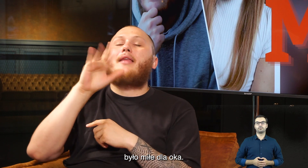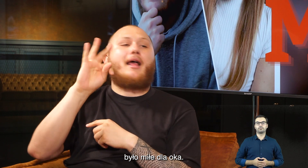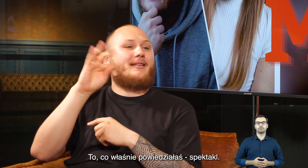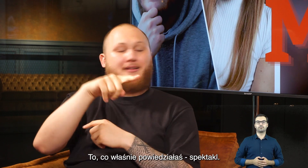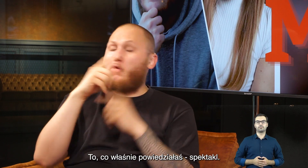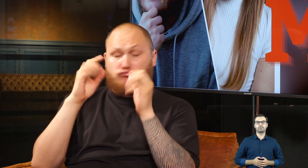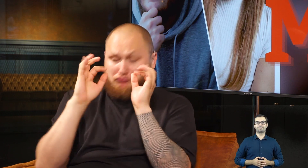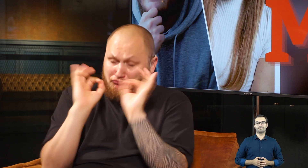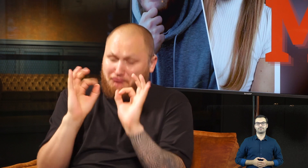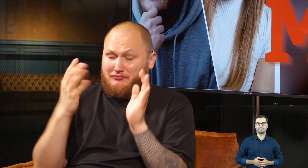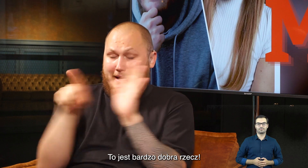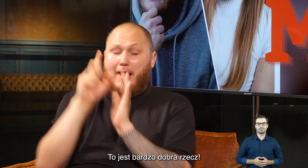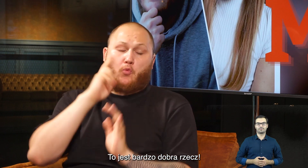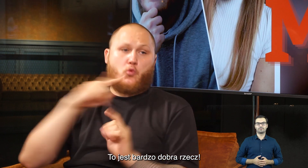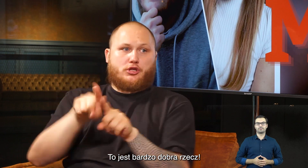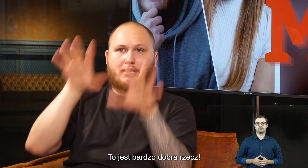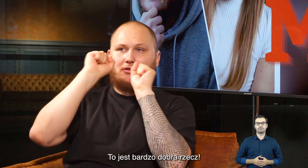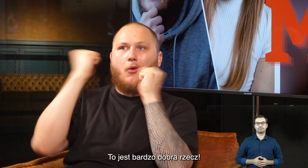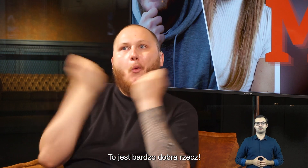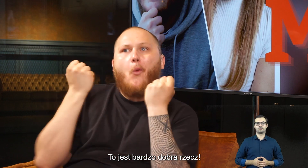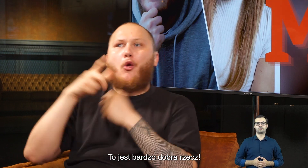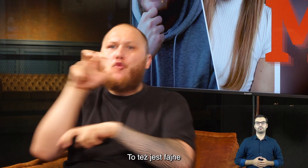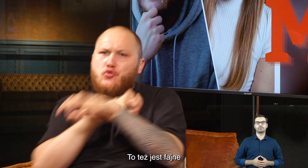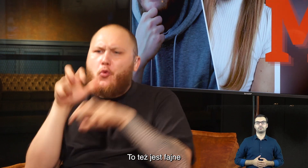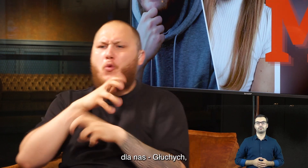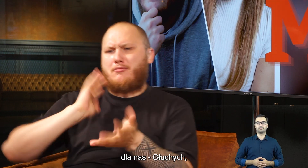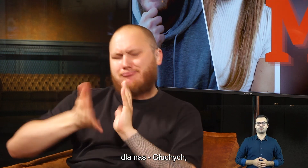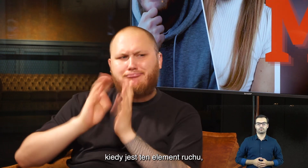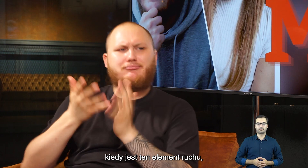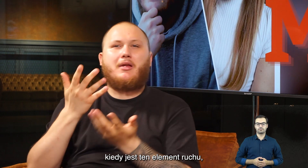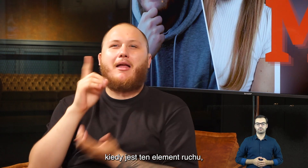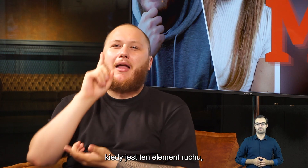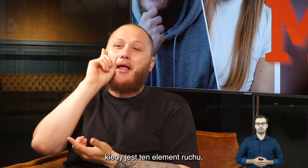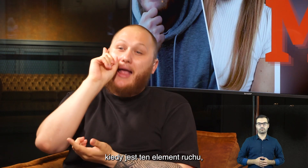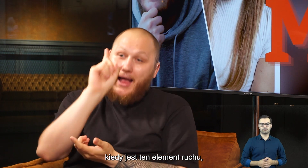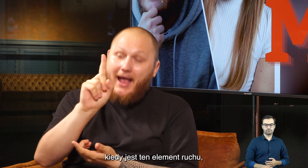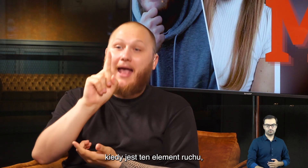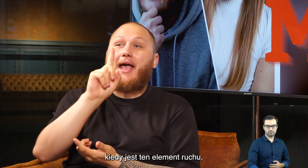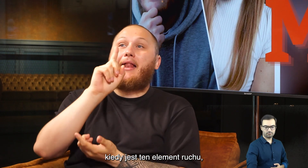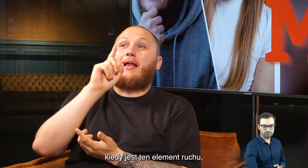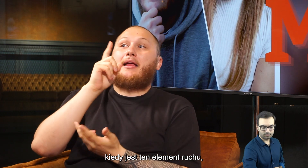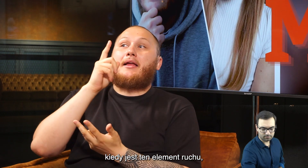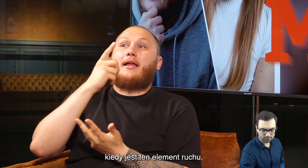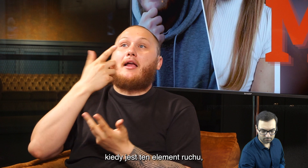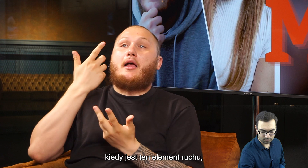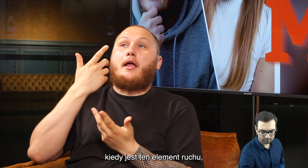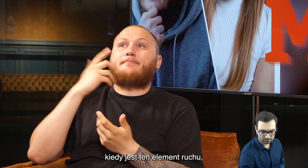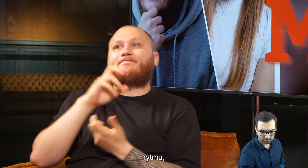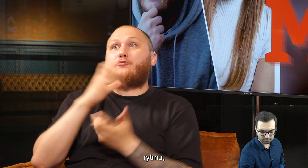oka. To co właśnie powiedziałaś, spektakl, to jest bardzo dobra rzecz. To też jest fajne dla nas głuchych, kiedy jest ten element